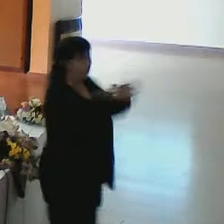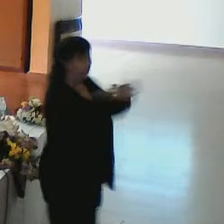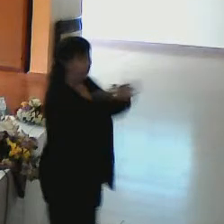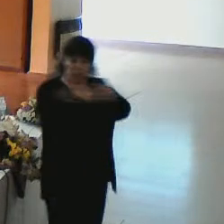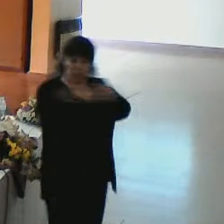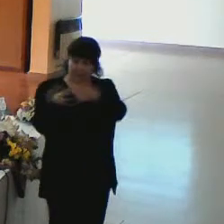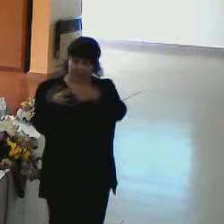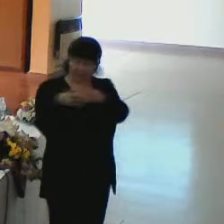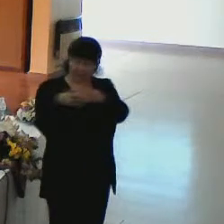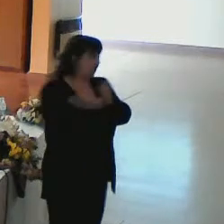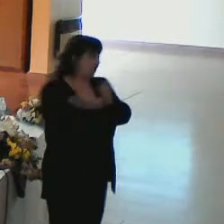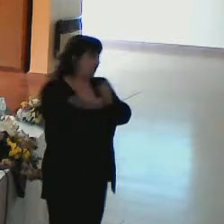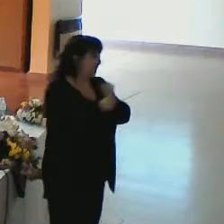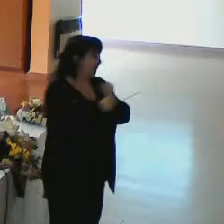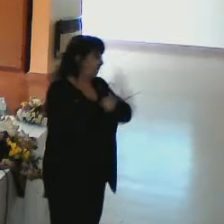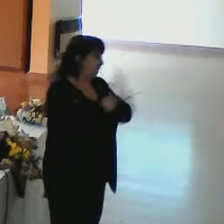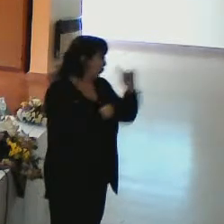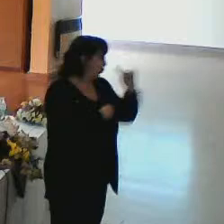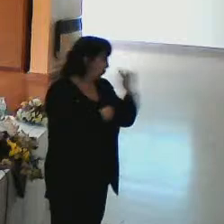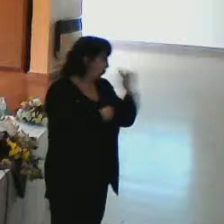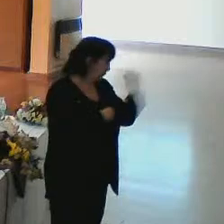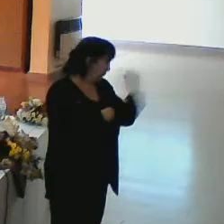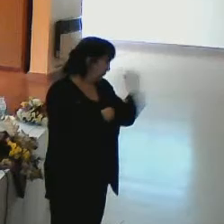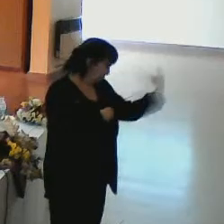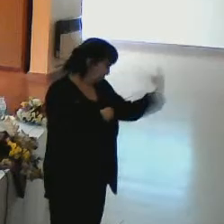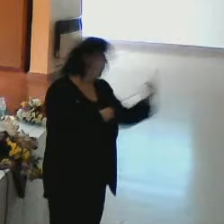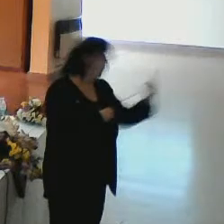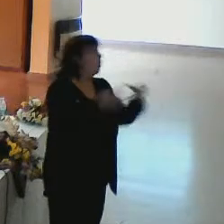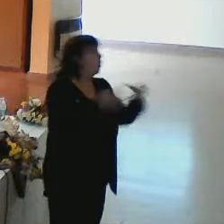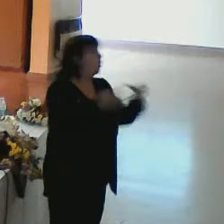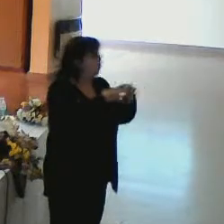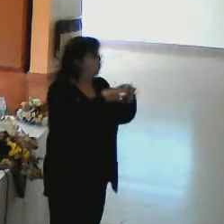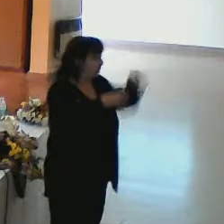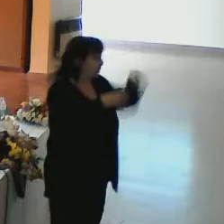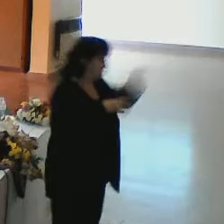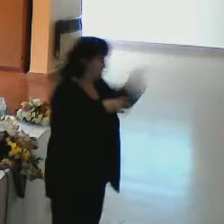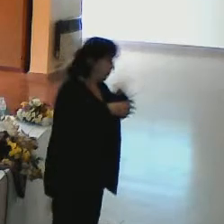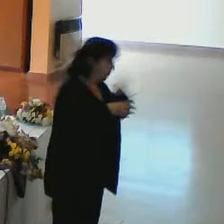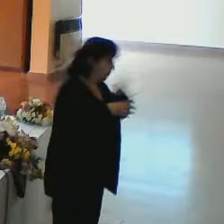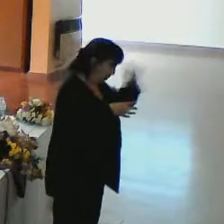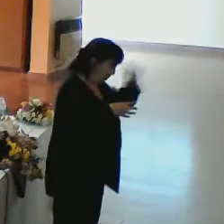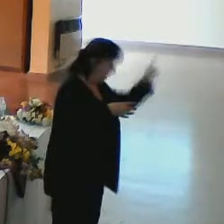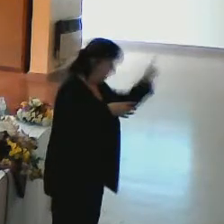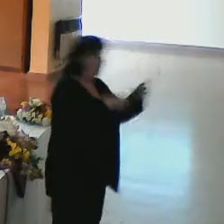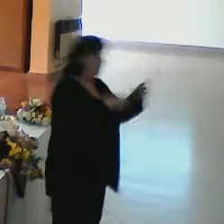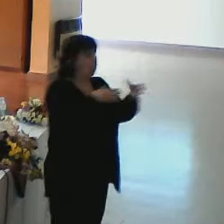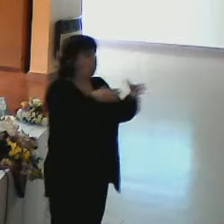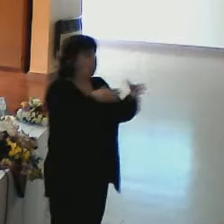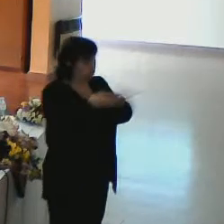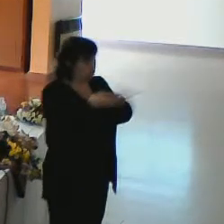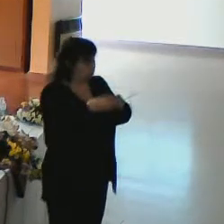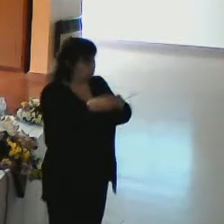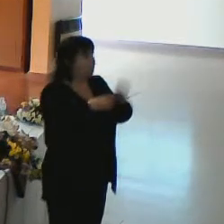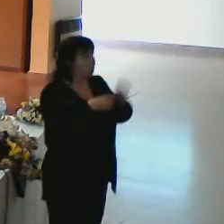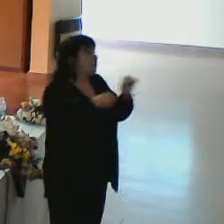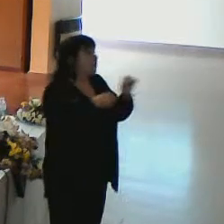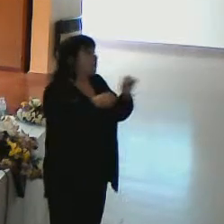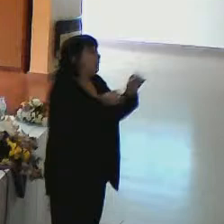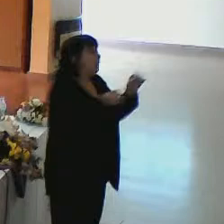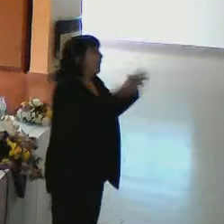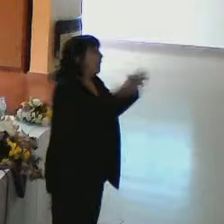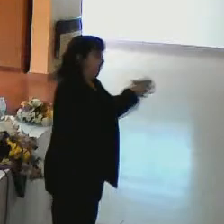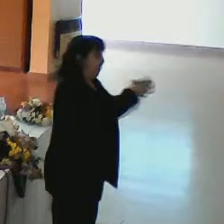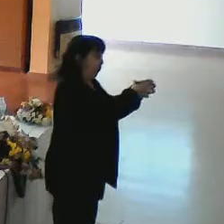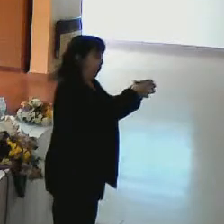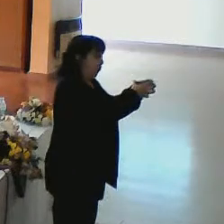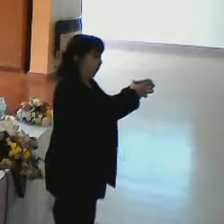¿sí? Este equipo trasciende el hospital, el consultorio, sino que es un tratamiento en